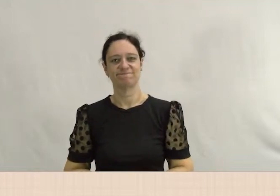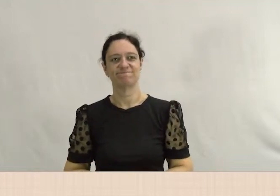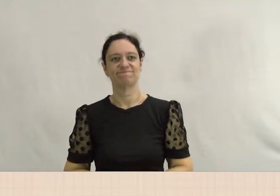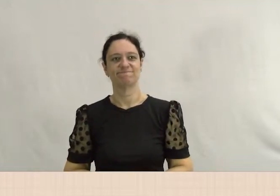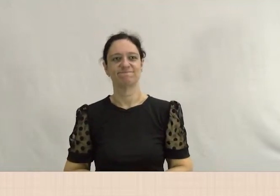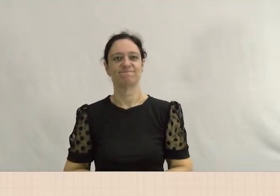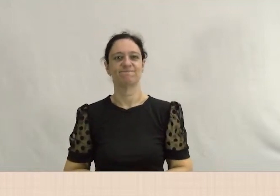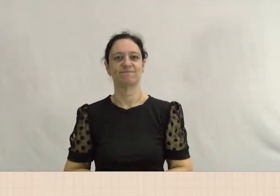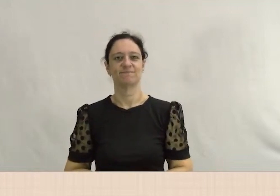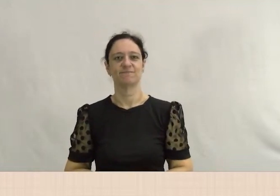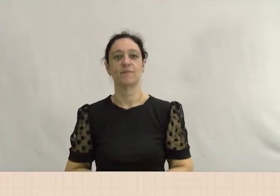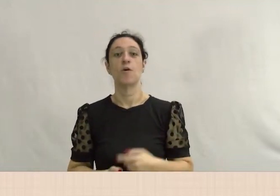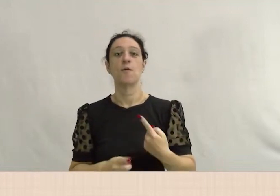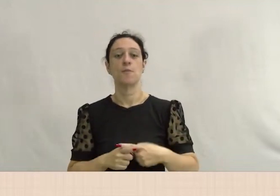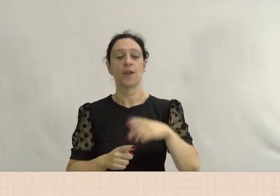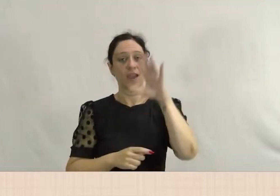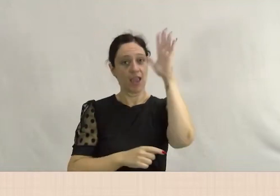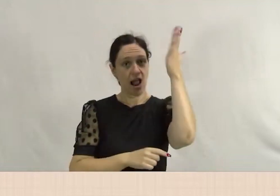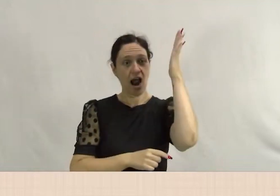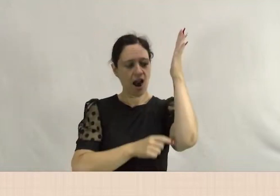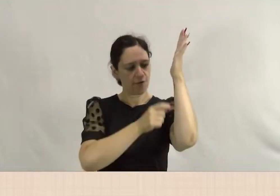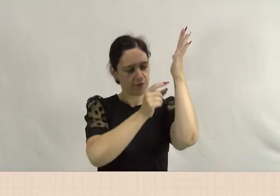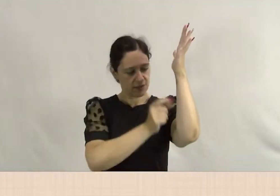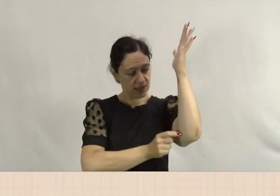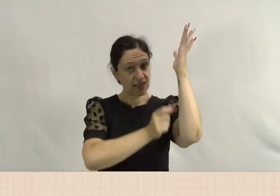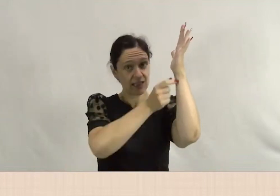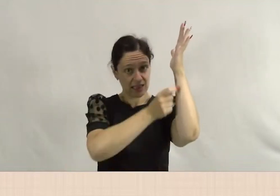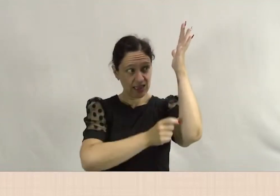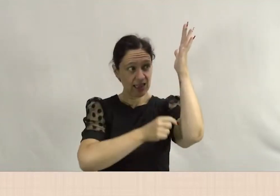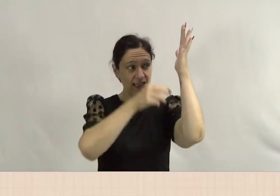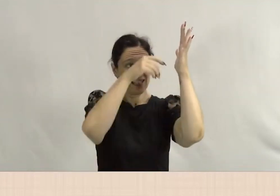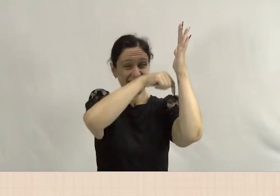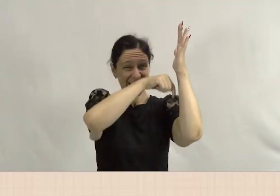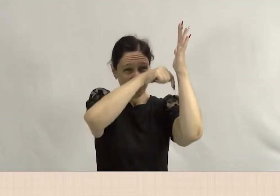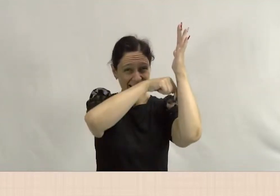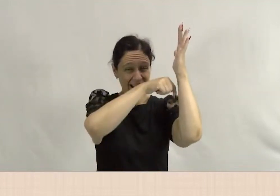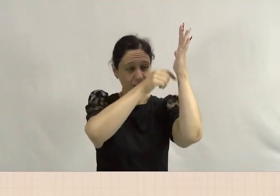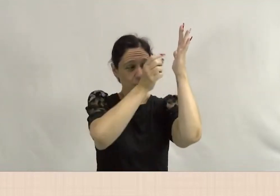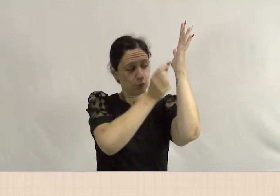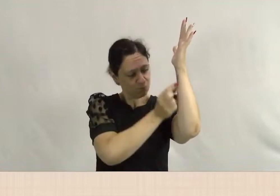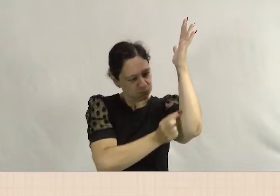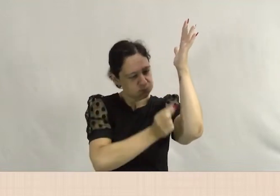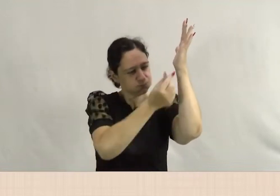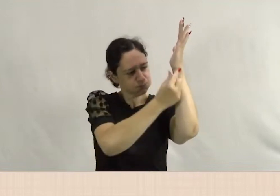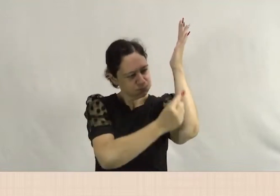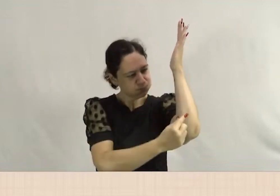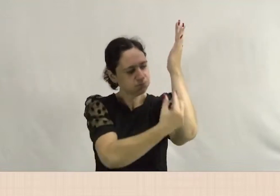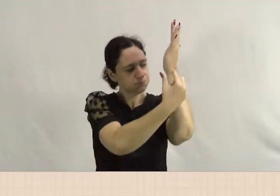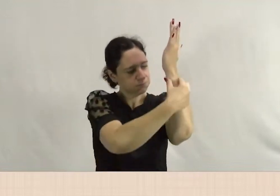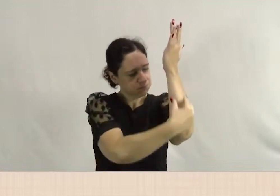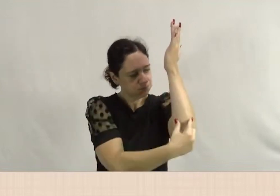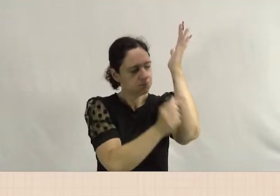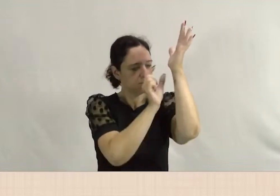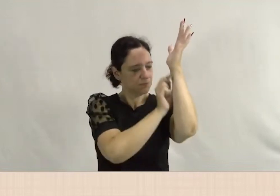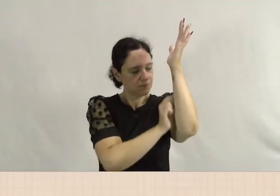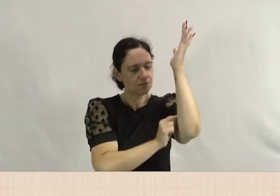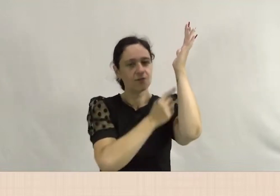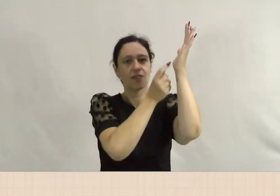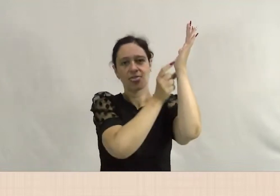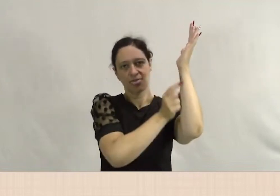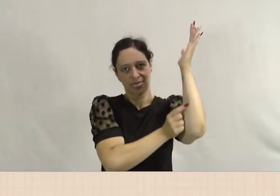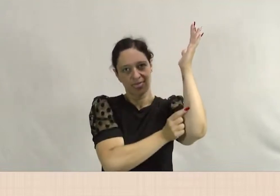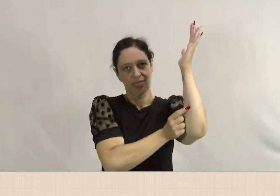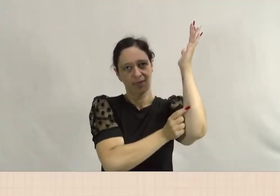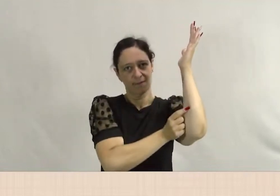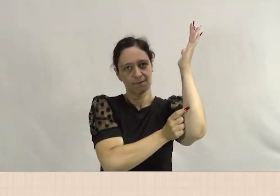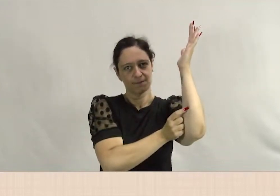Porque dentro da árvore tem uns pequenos vasos, que são forma de fibras,